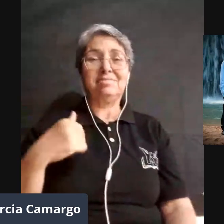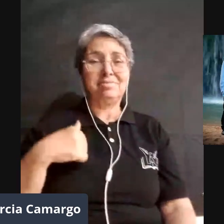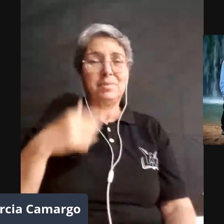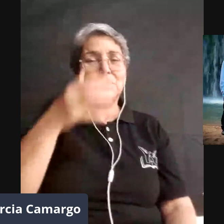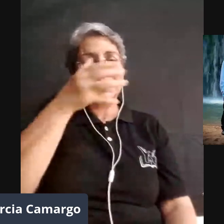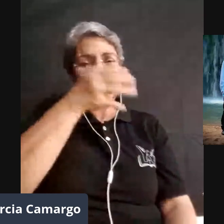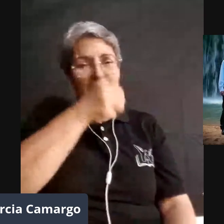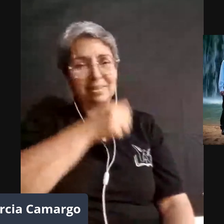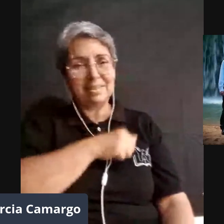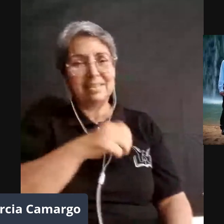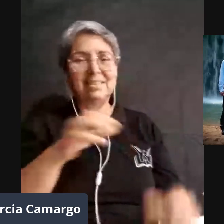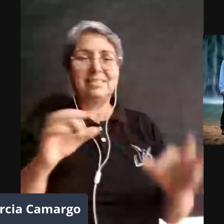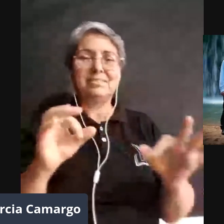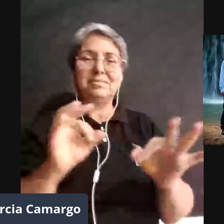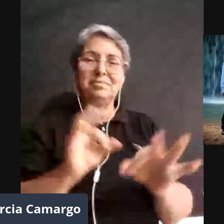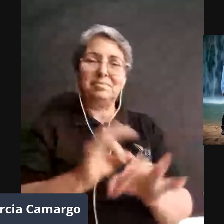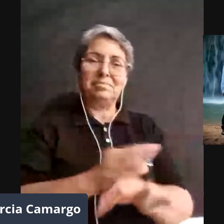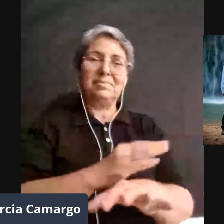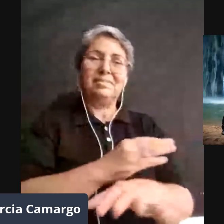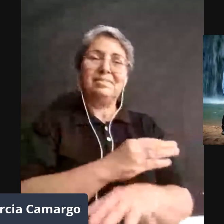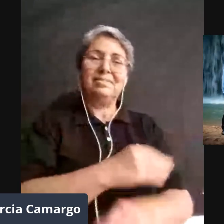sou.